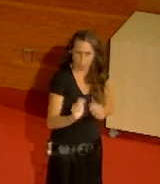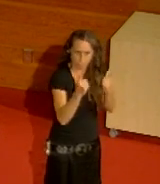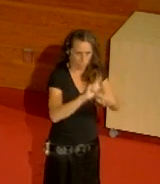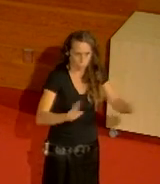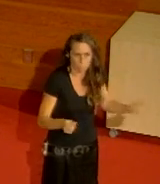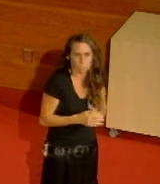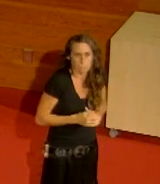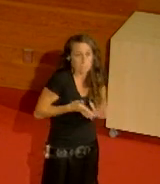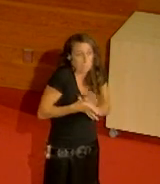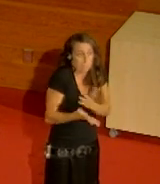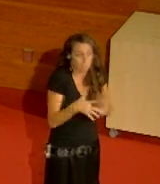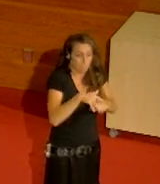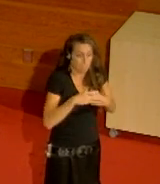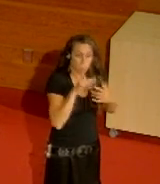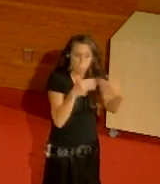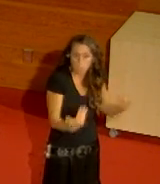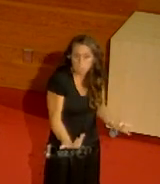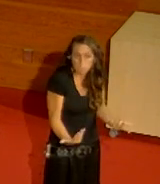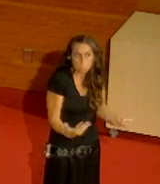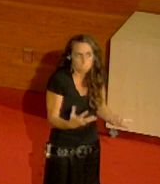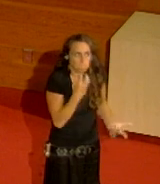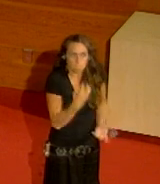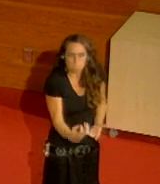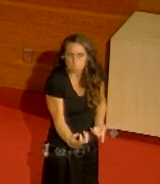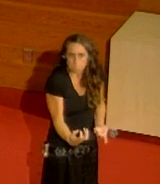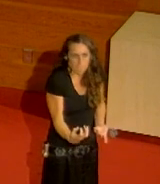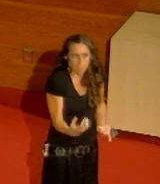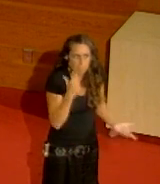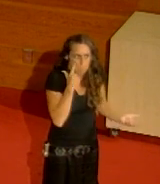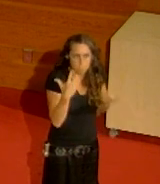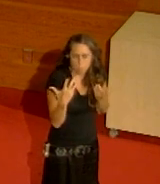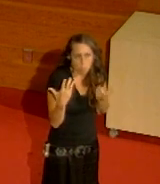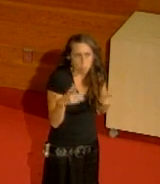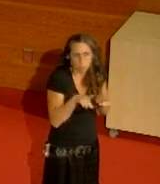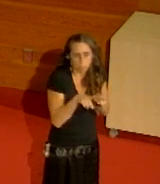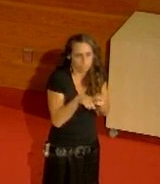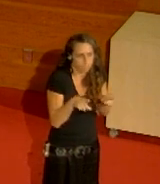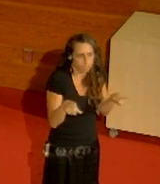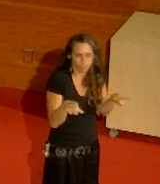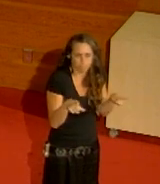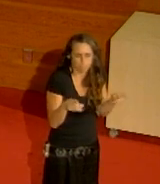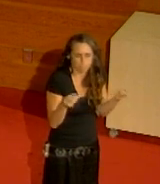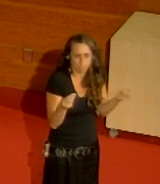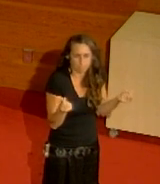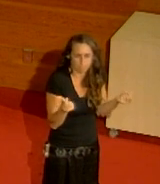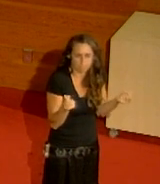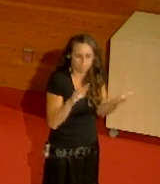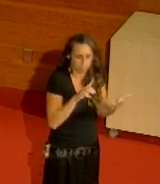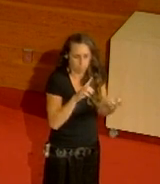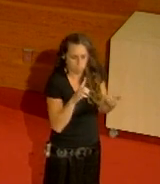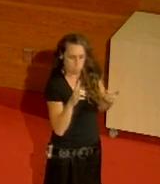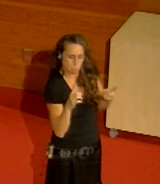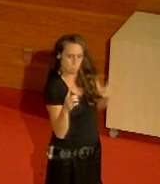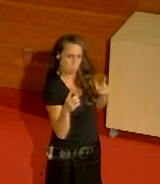demuestra un poco como Israel ha ido digamos mirando hacia